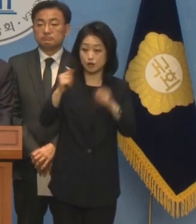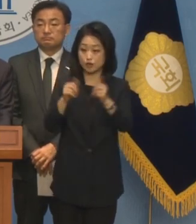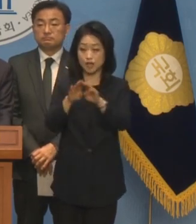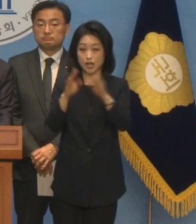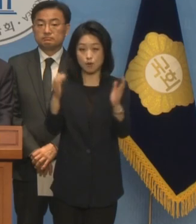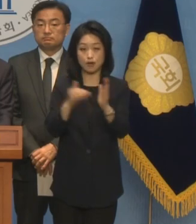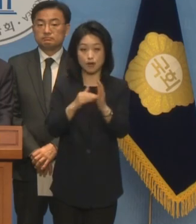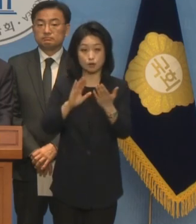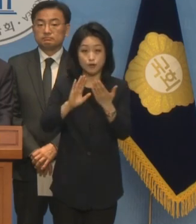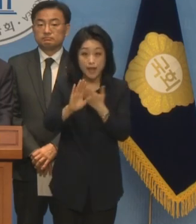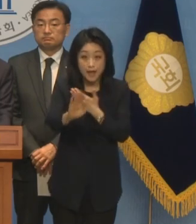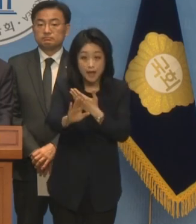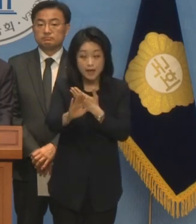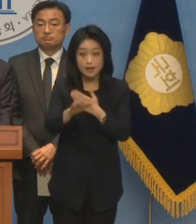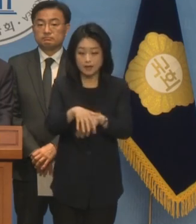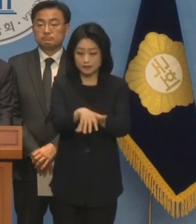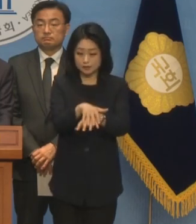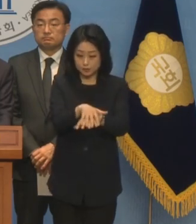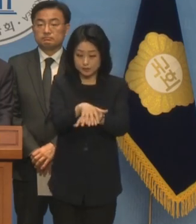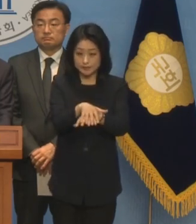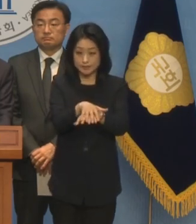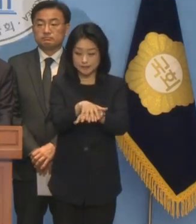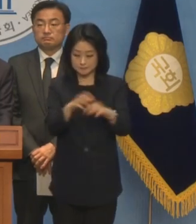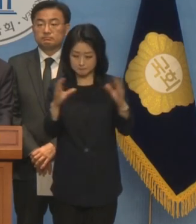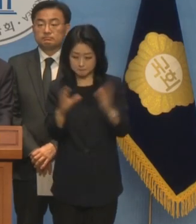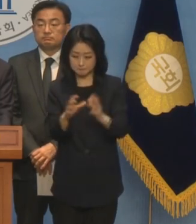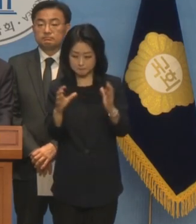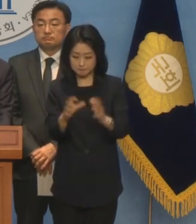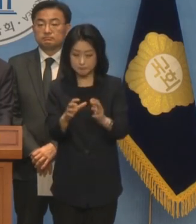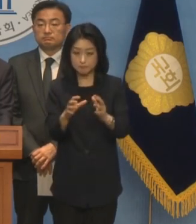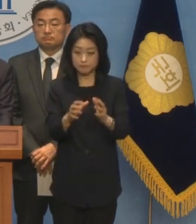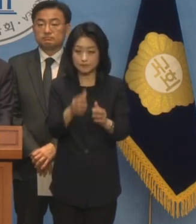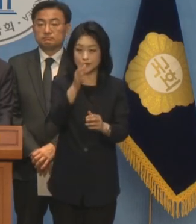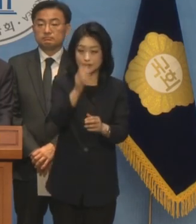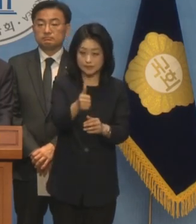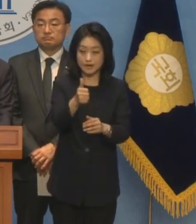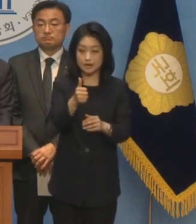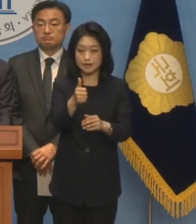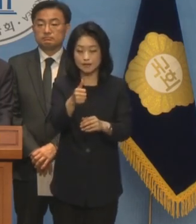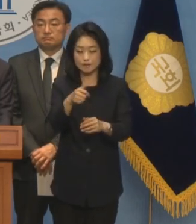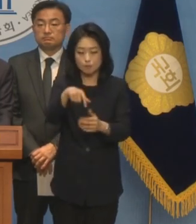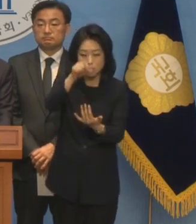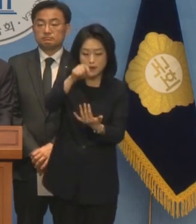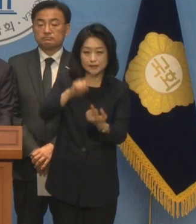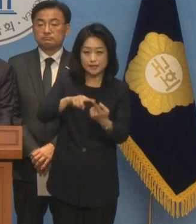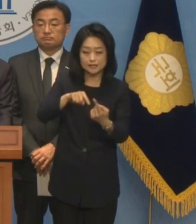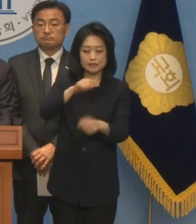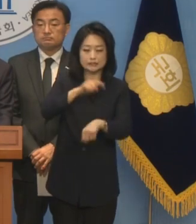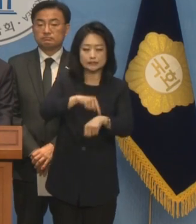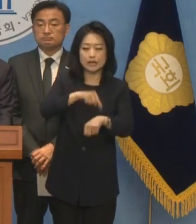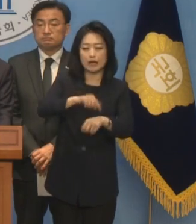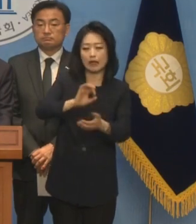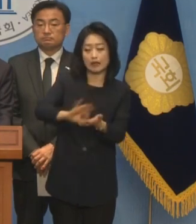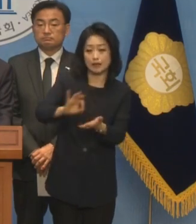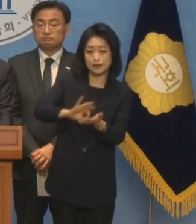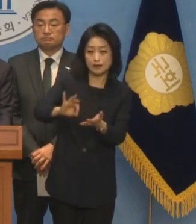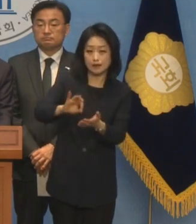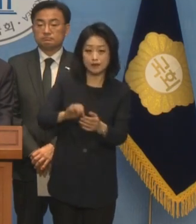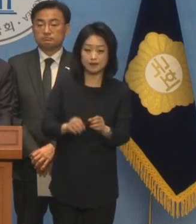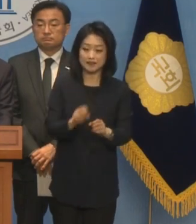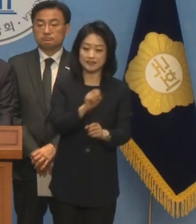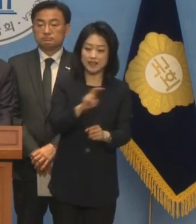이후에는 원구성 협상 등으로 수개월 시간을 협의하고 야당에게는 입법 독주